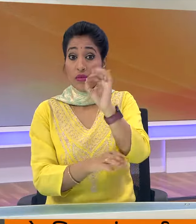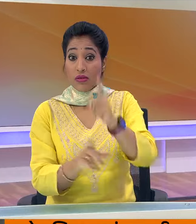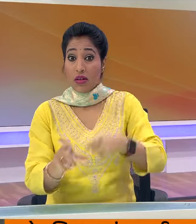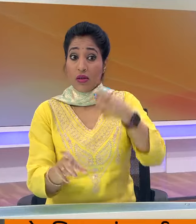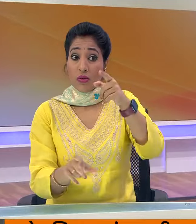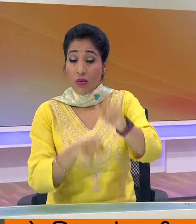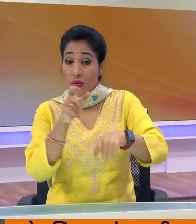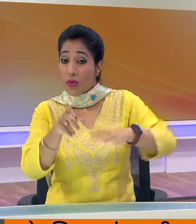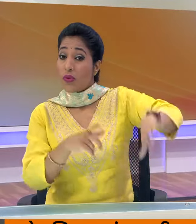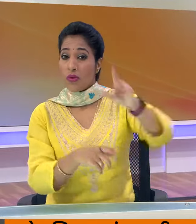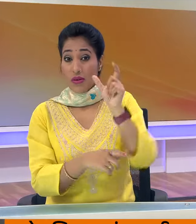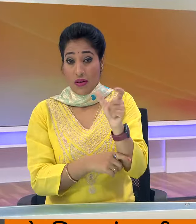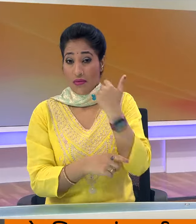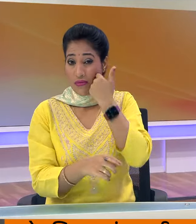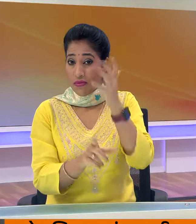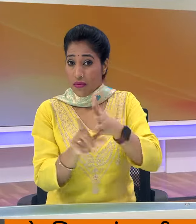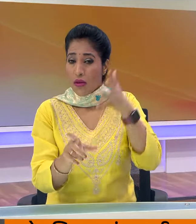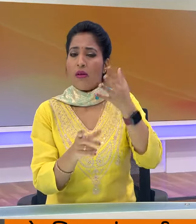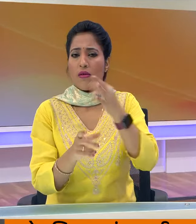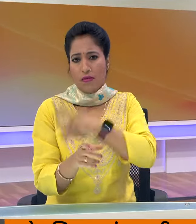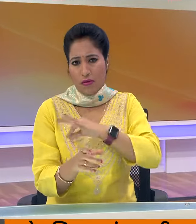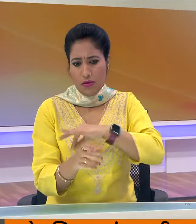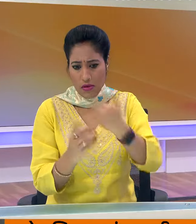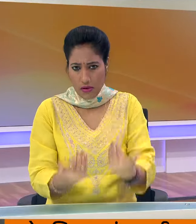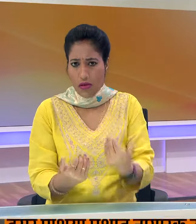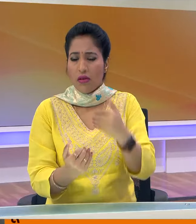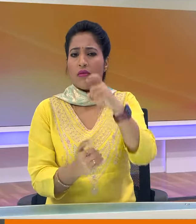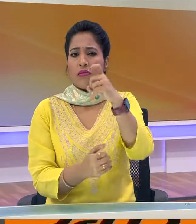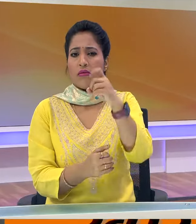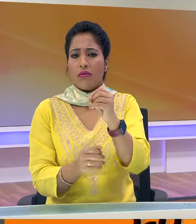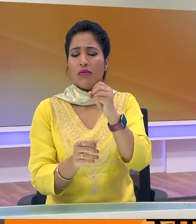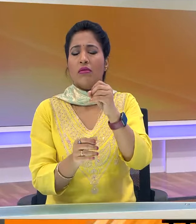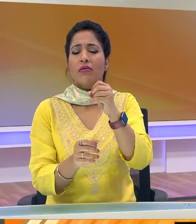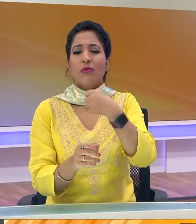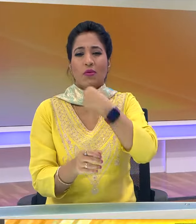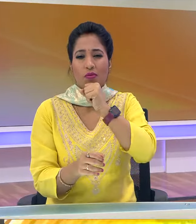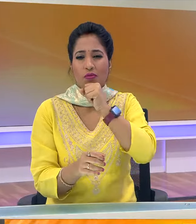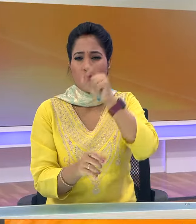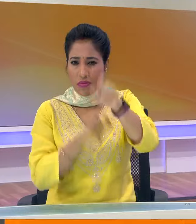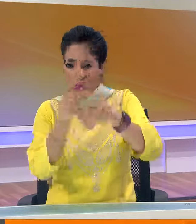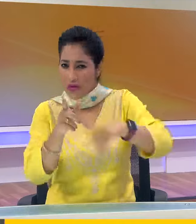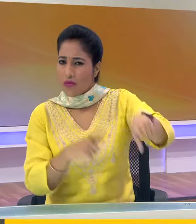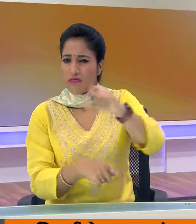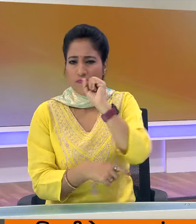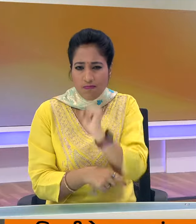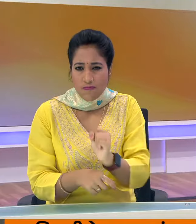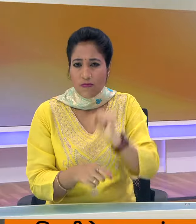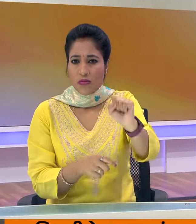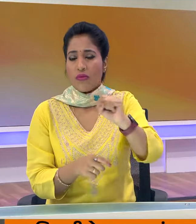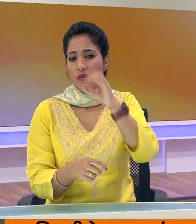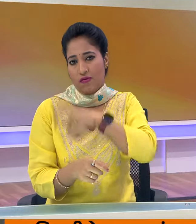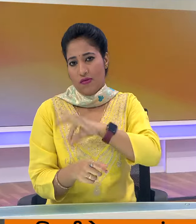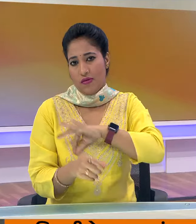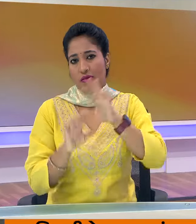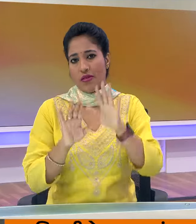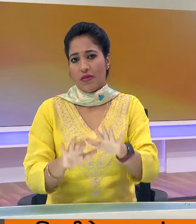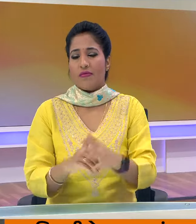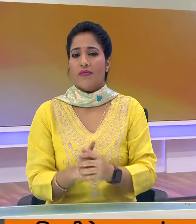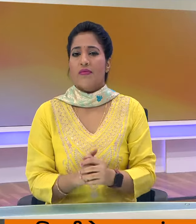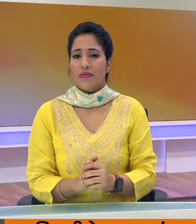लोगों का आयुष्मान योजना में फ़ायदा मिलता था, अब 70 साल के लोगों को भी आयुष्मान योजना में फ़ायदा मिल रहा